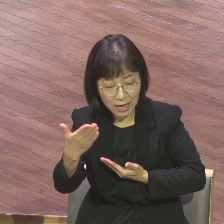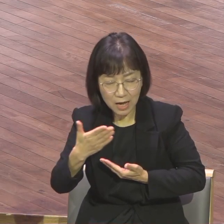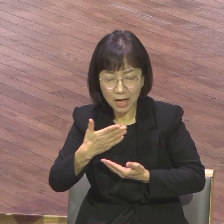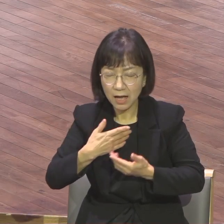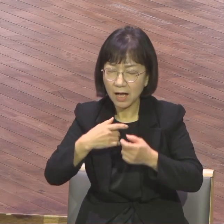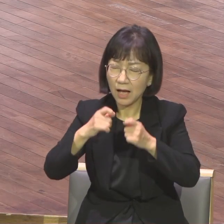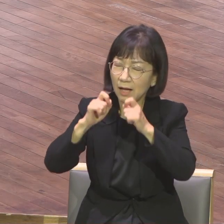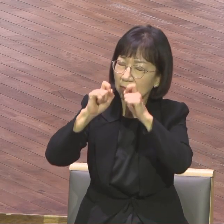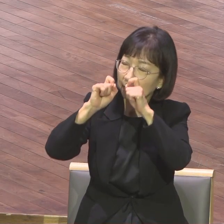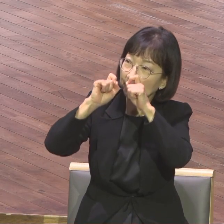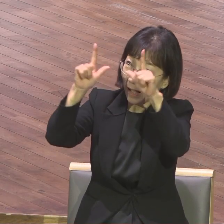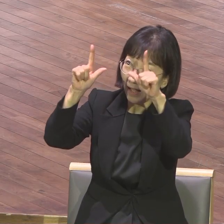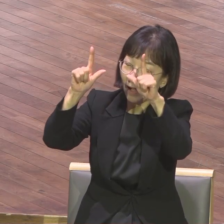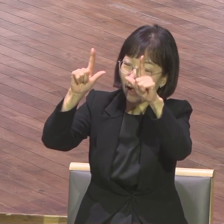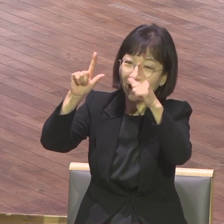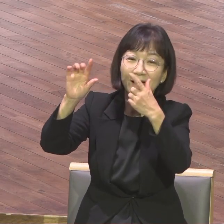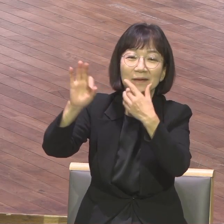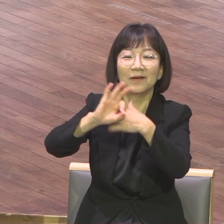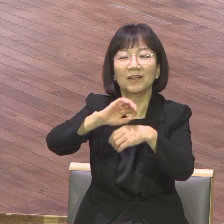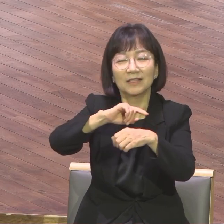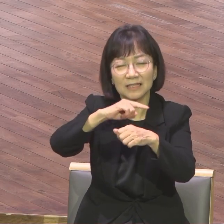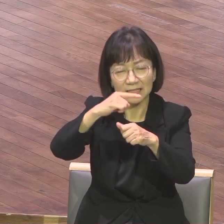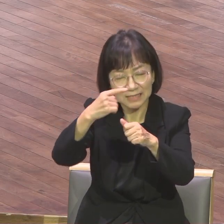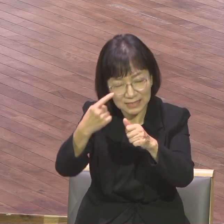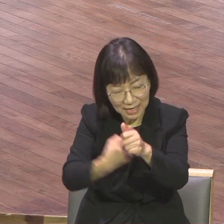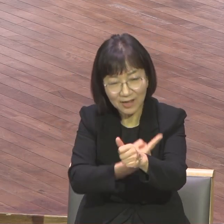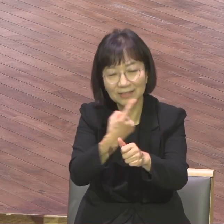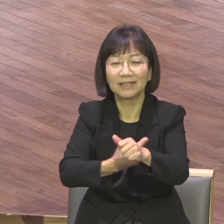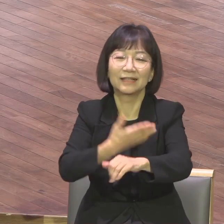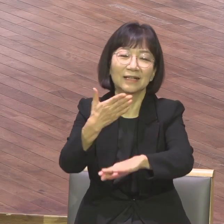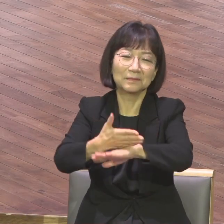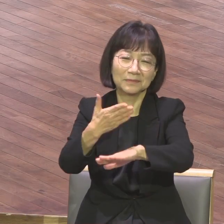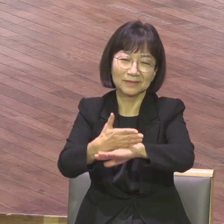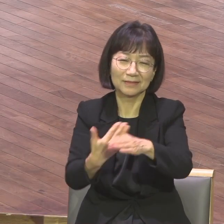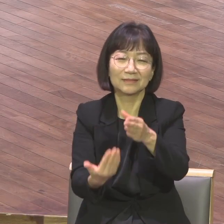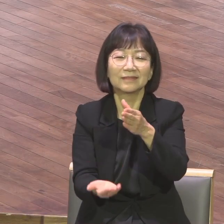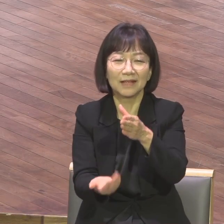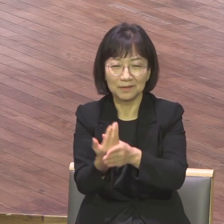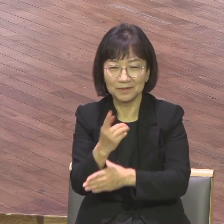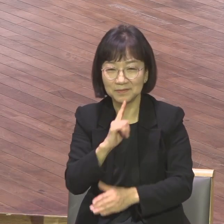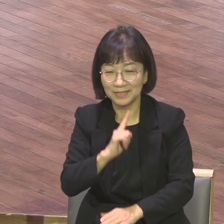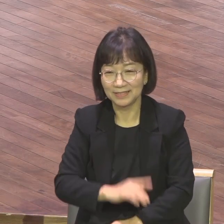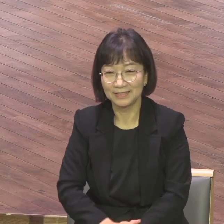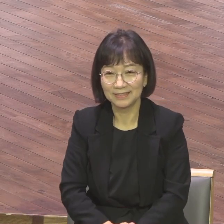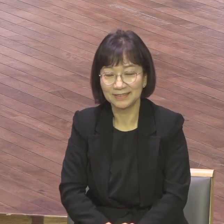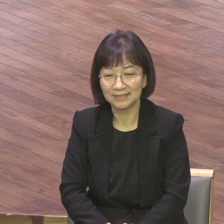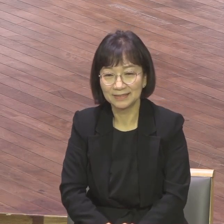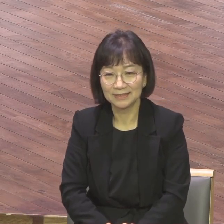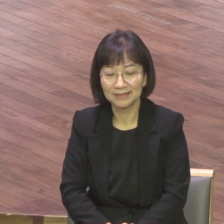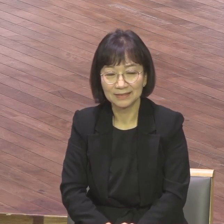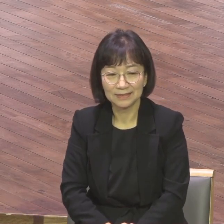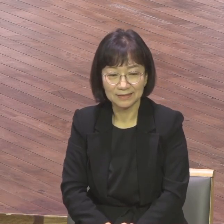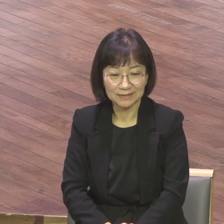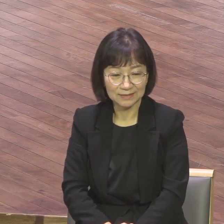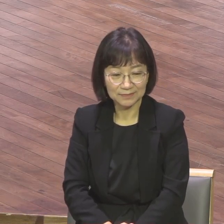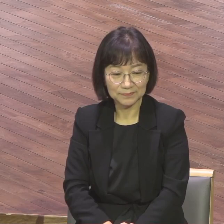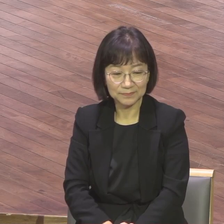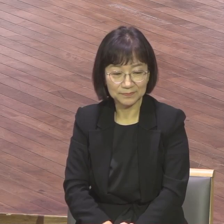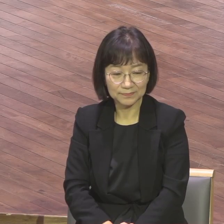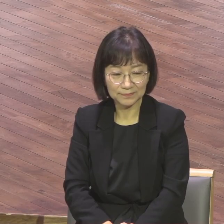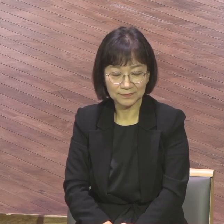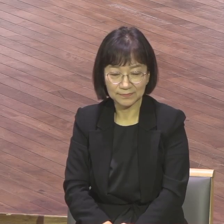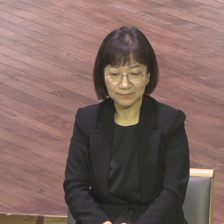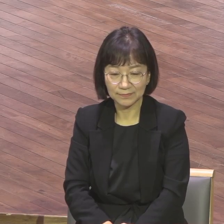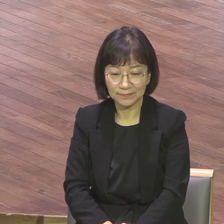되면 자연스럽게 감사할 수밖에 없다라고 강조하고 있어요. 자,